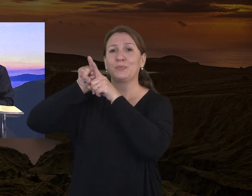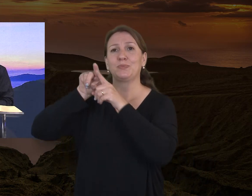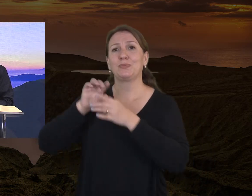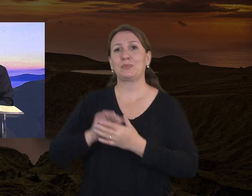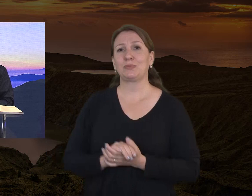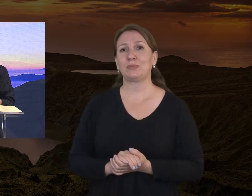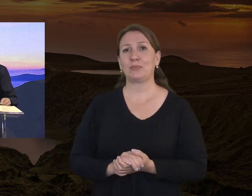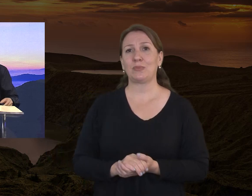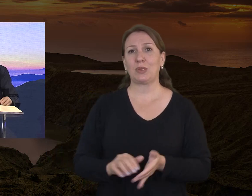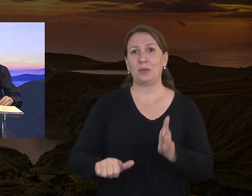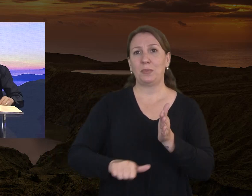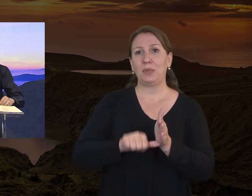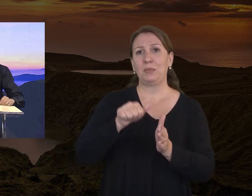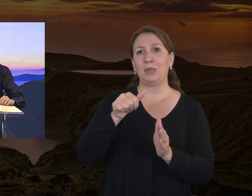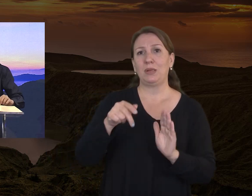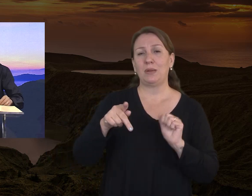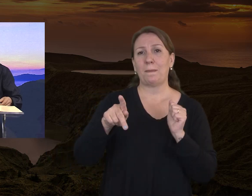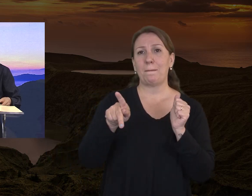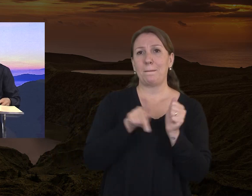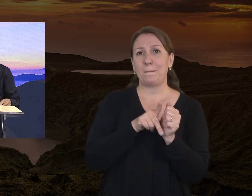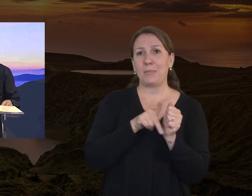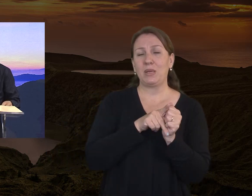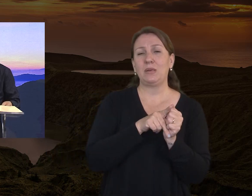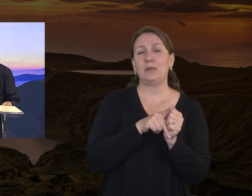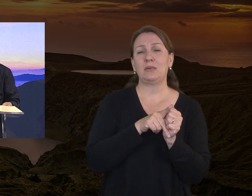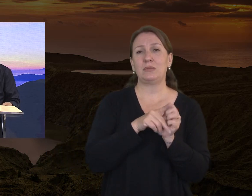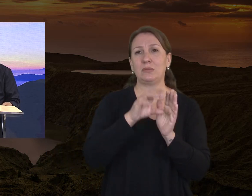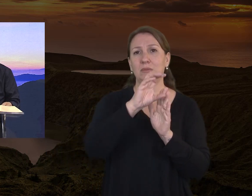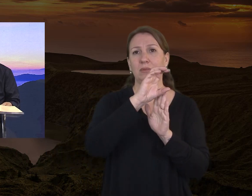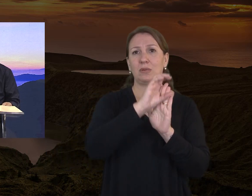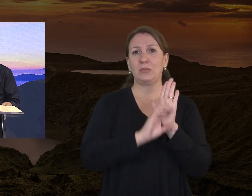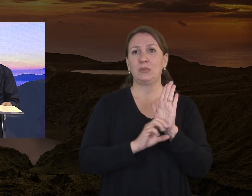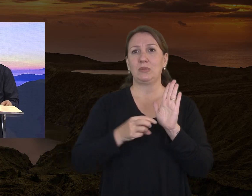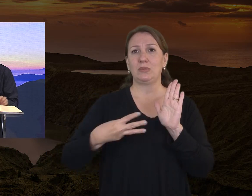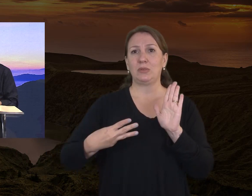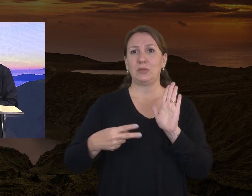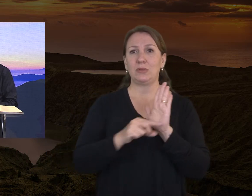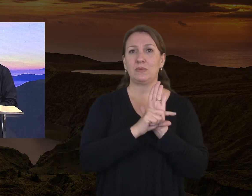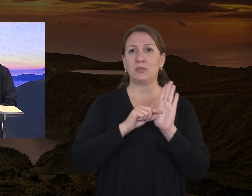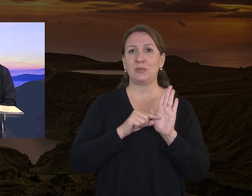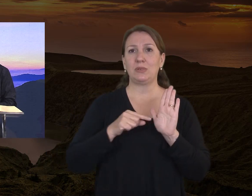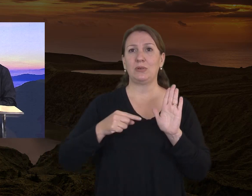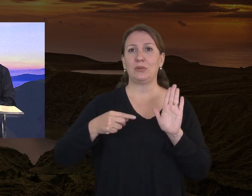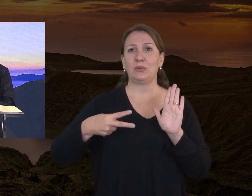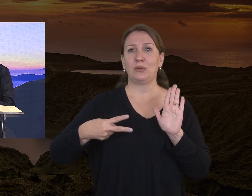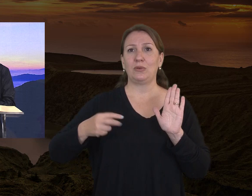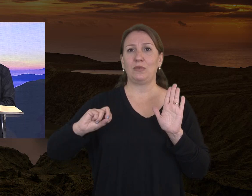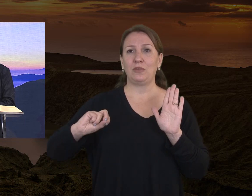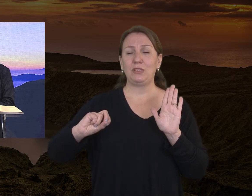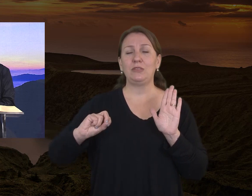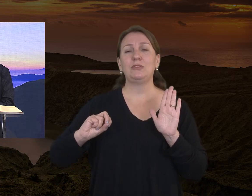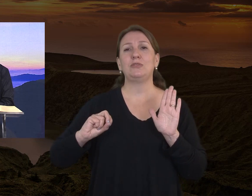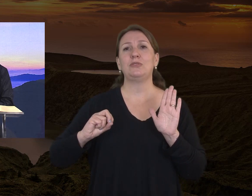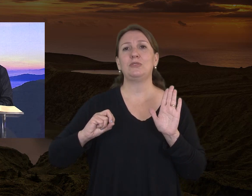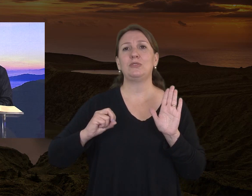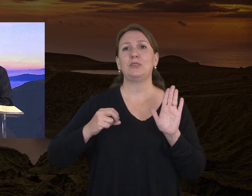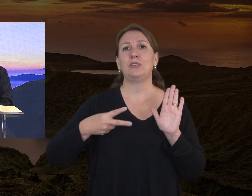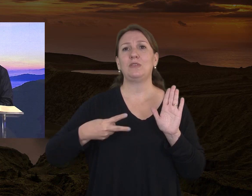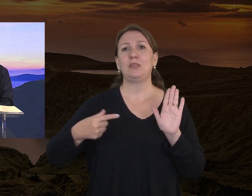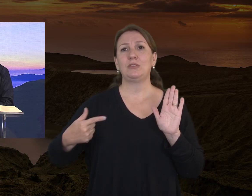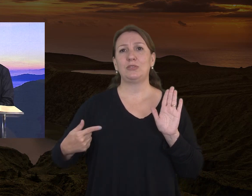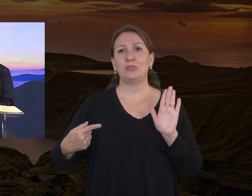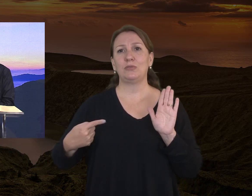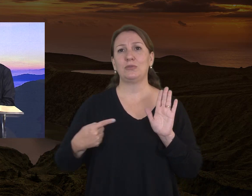versículo 20 e 21, que diz o seguinte: os quais, noutro